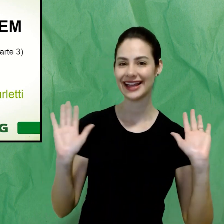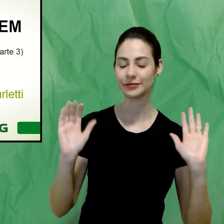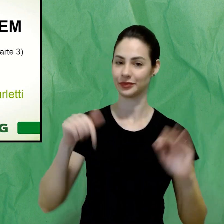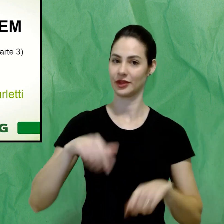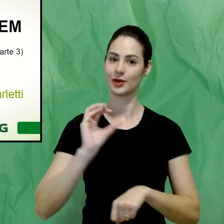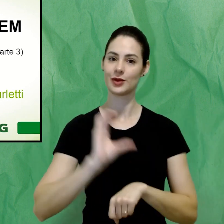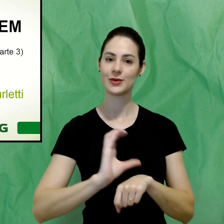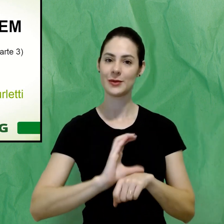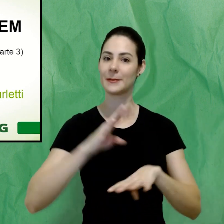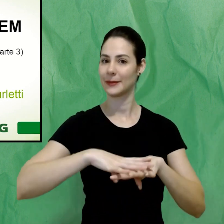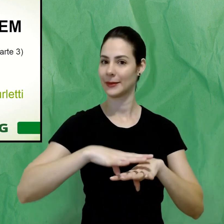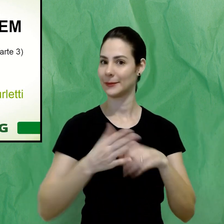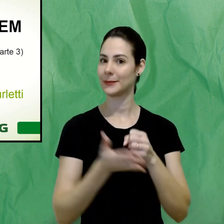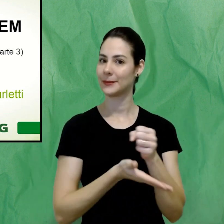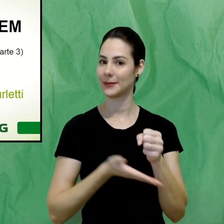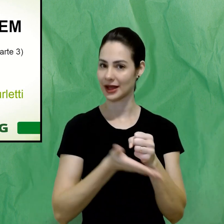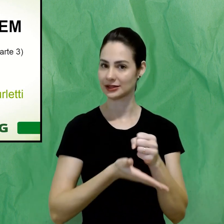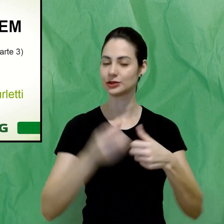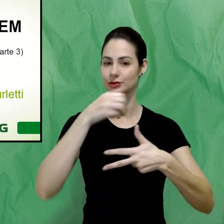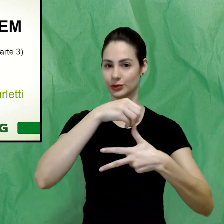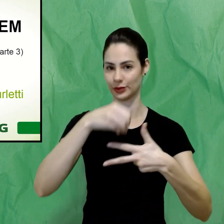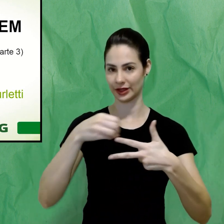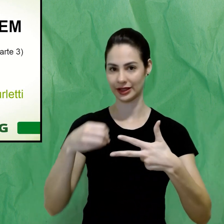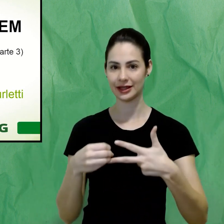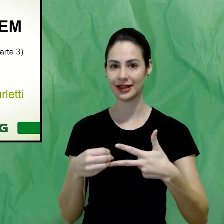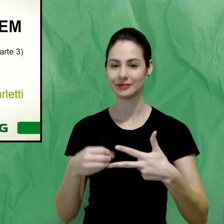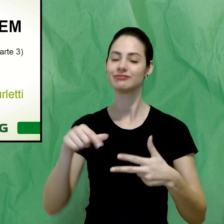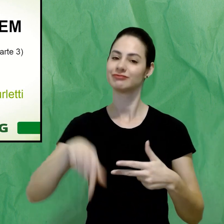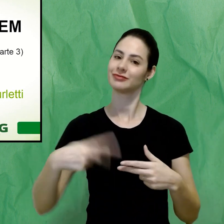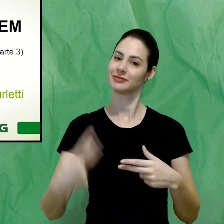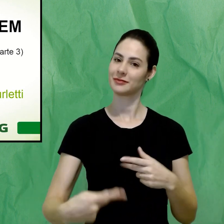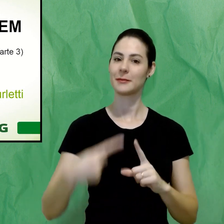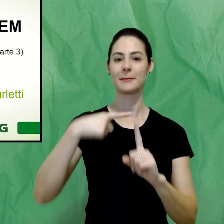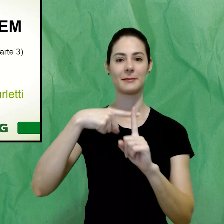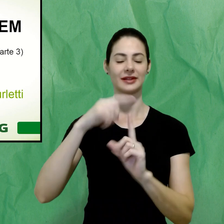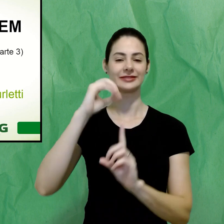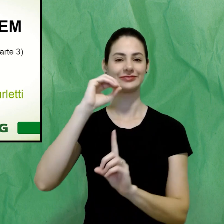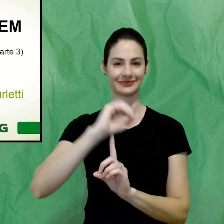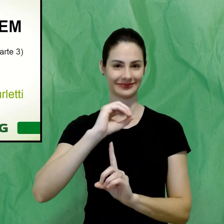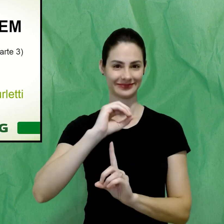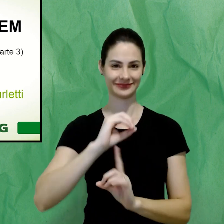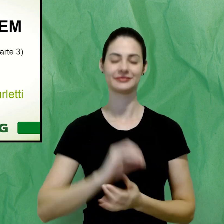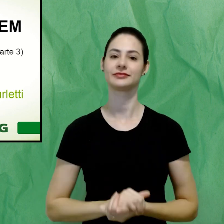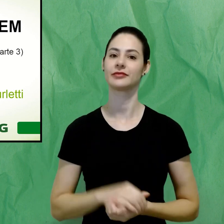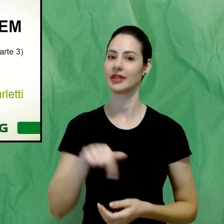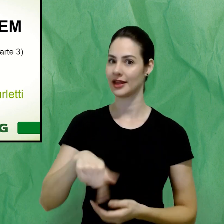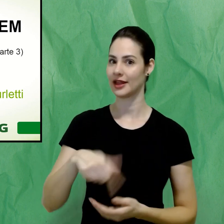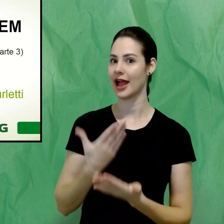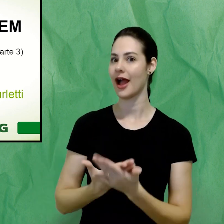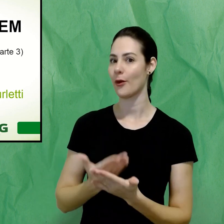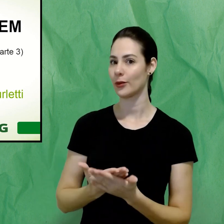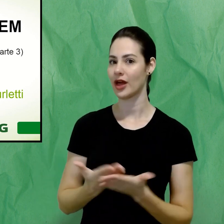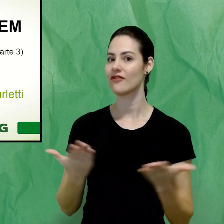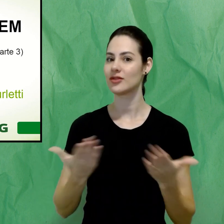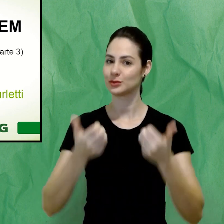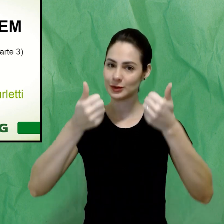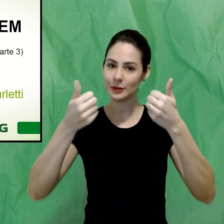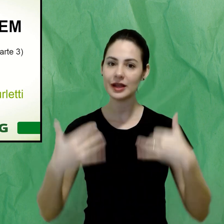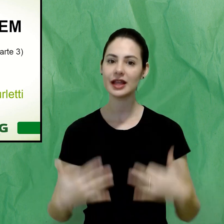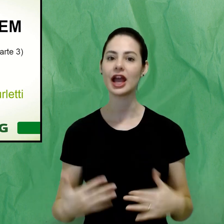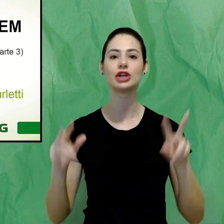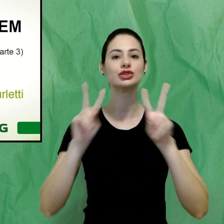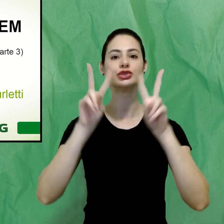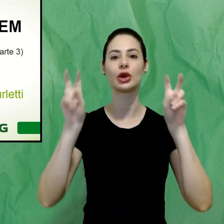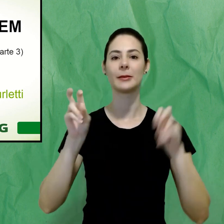Olá, esse é o curso de Matemática Básica para o Enem da plataforma Mais IFMG. Nesta aula, vamos falar um